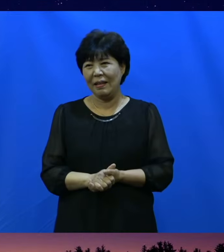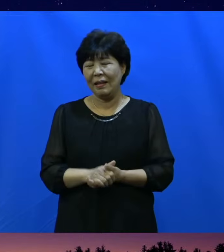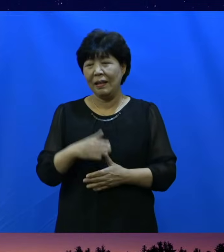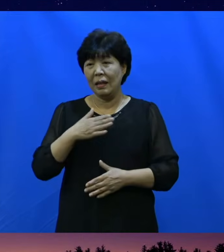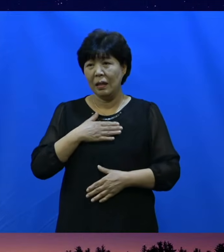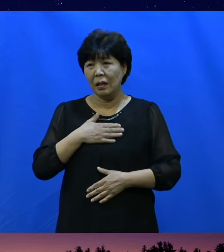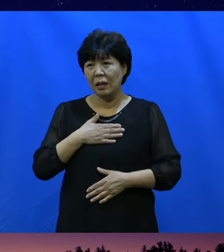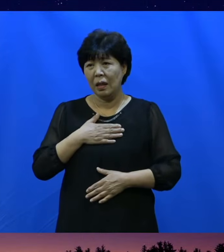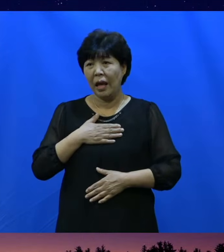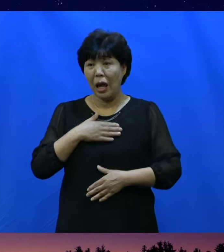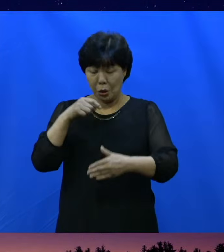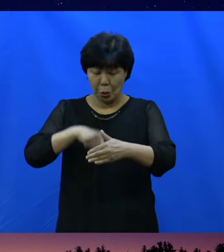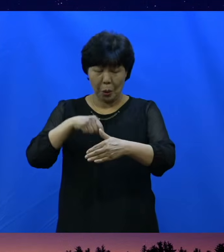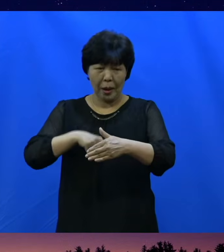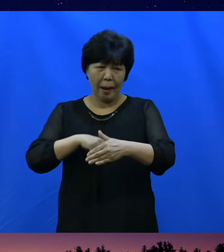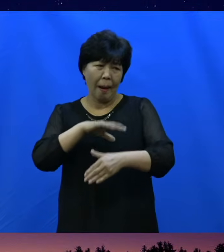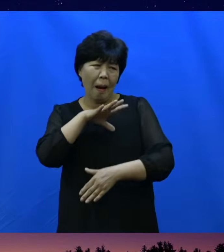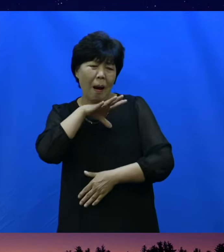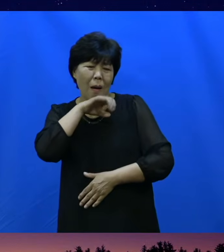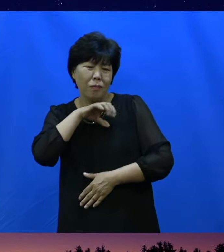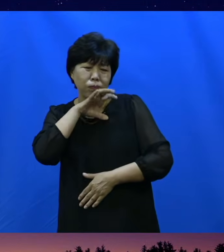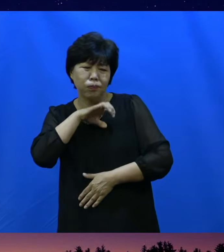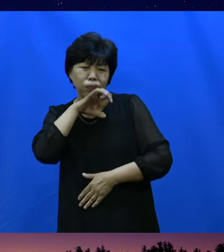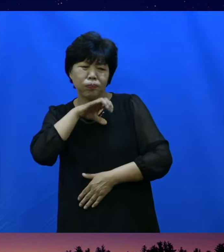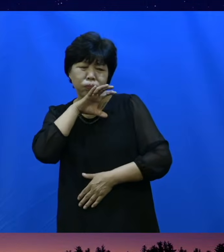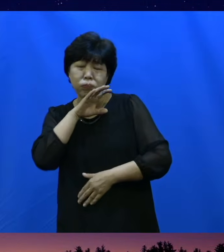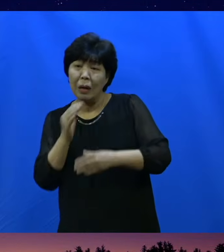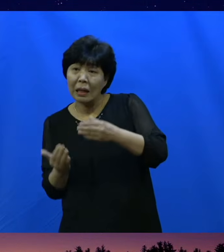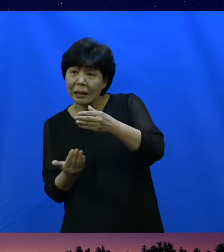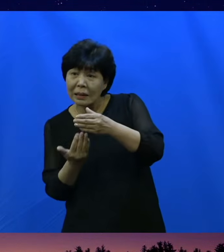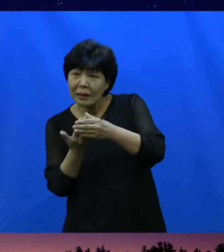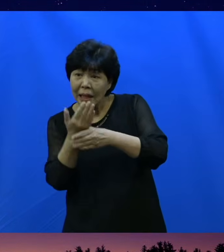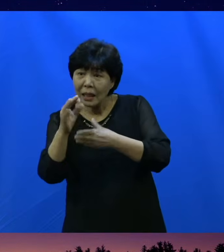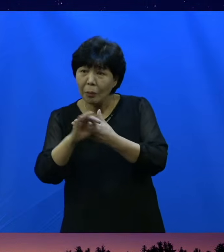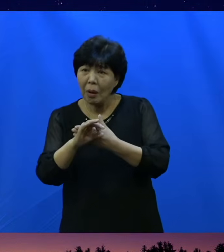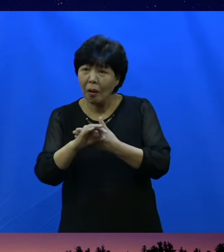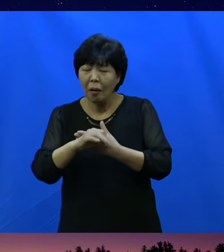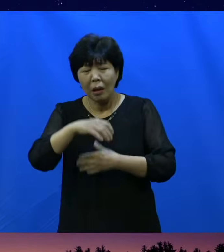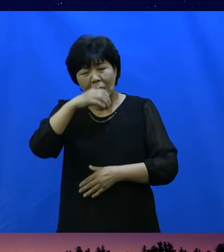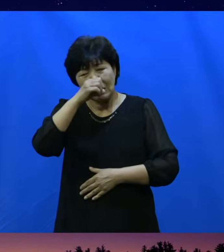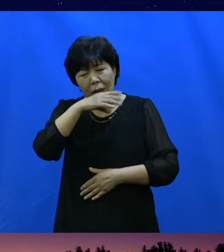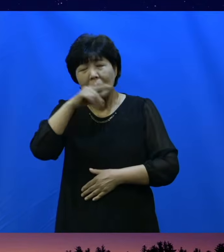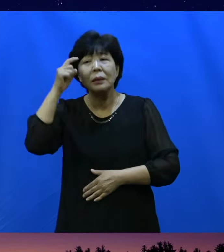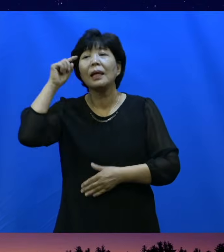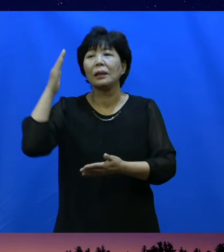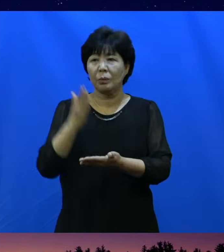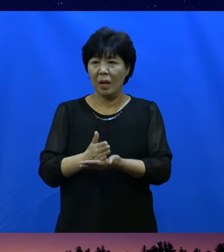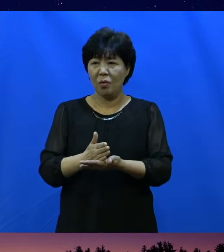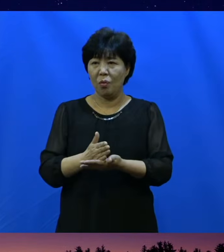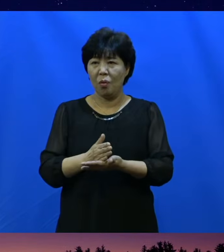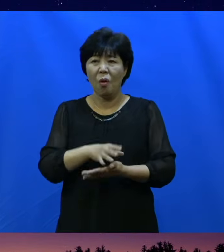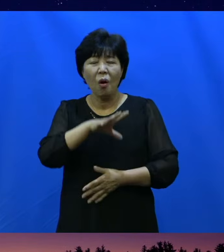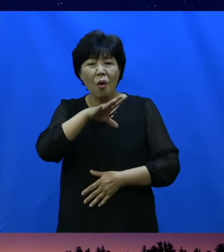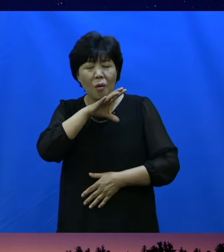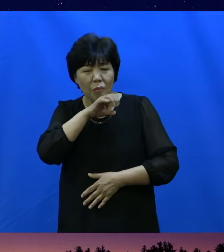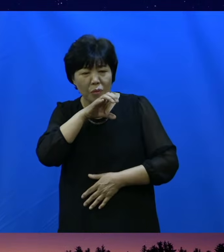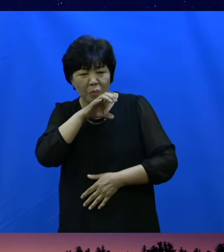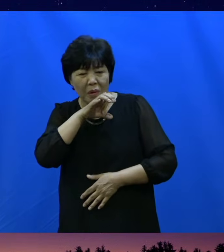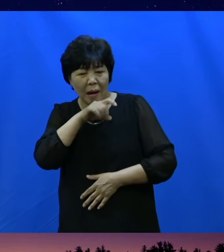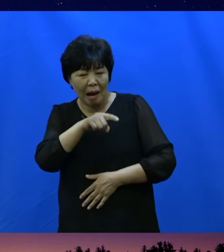자꾸 불평이 일어나면 그 불평을 그냥 느끼면 안 돼요. 그냥 다루면 안 돼요. 그 불평을 마귀가 사용하는